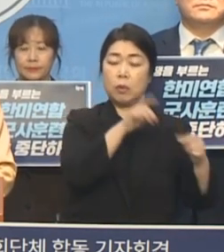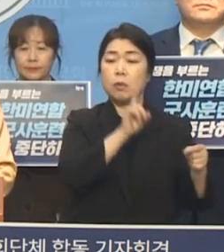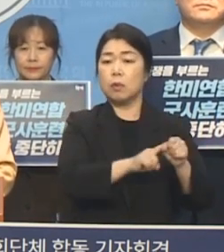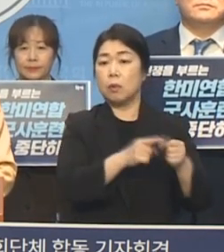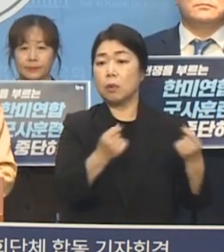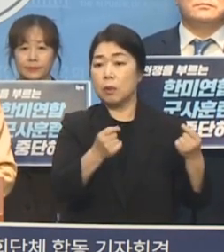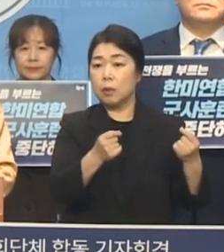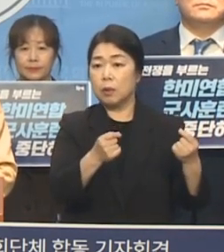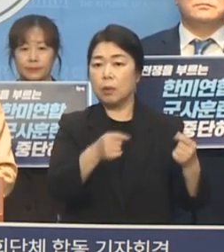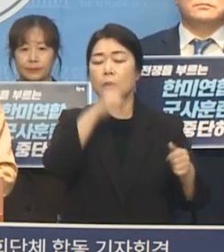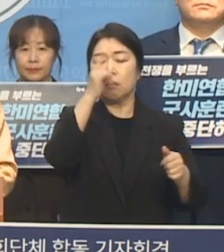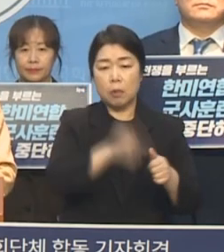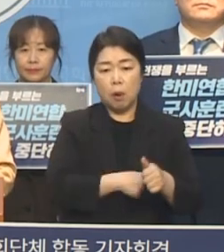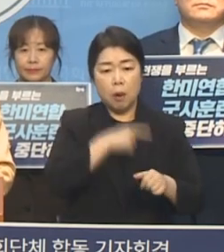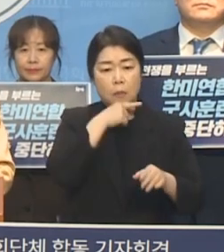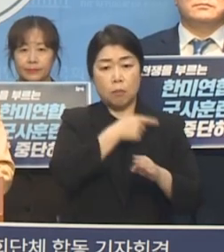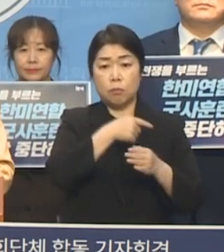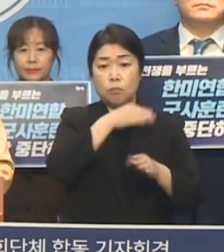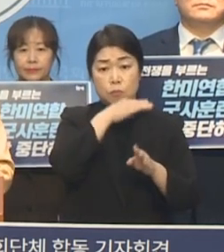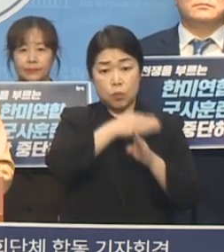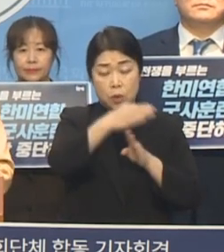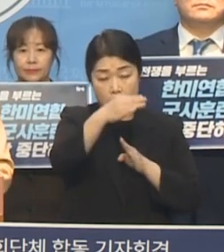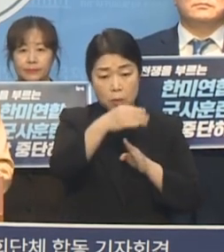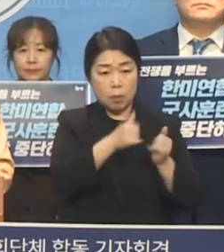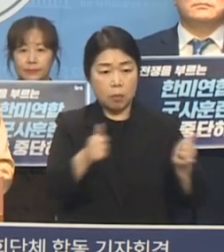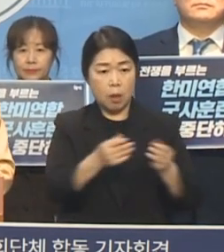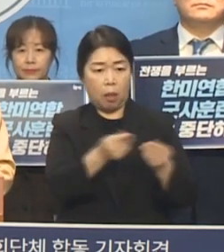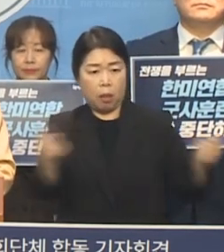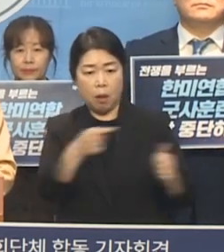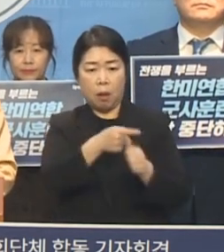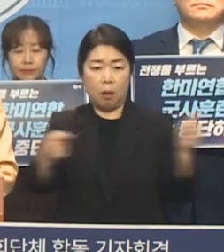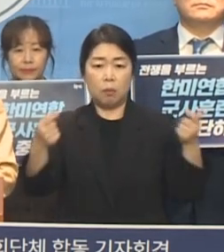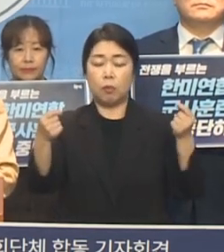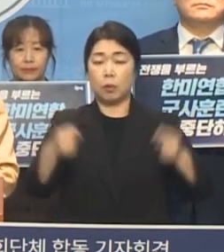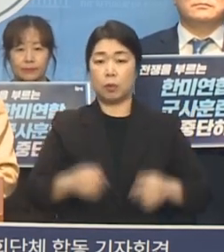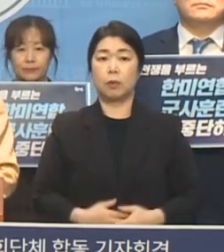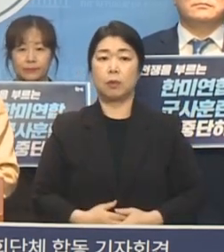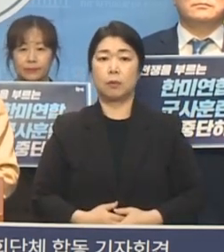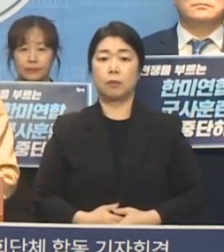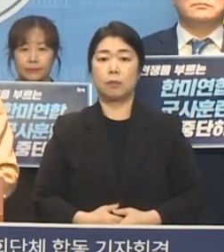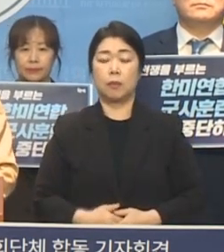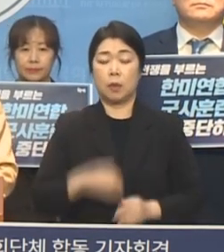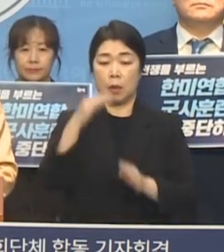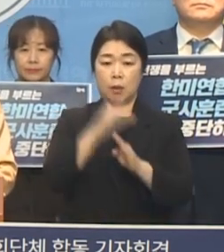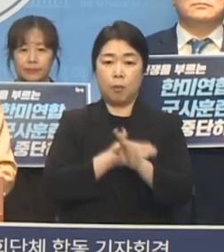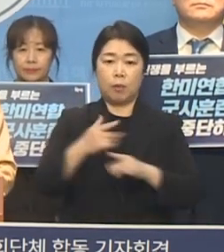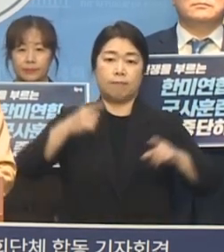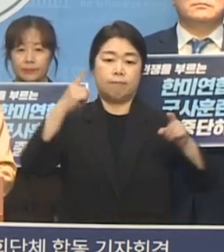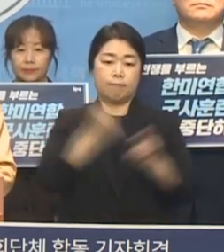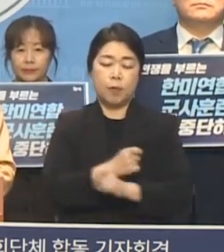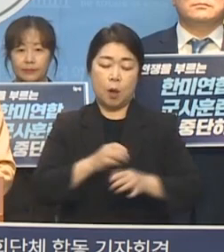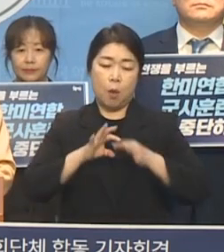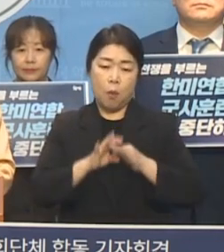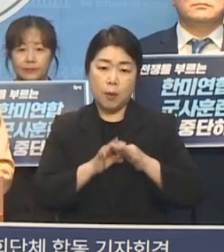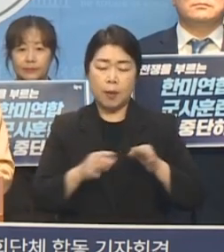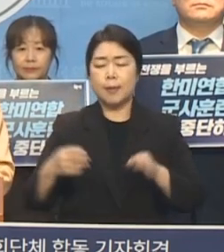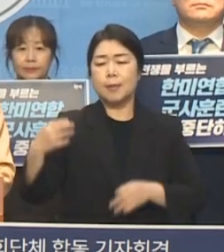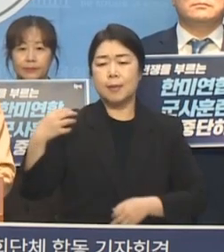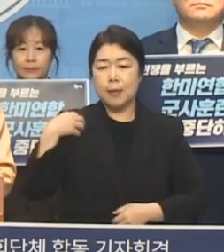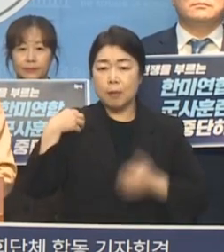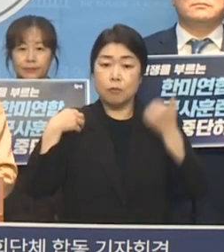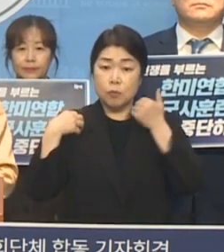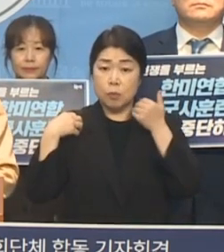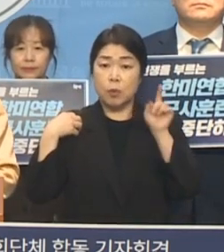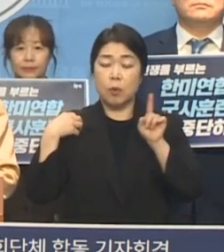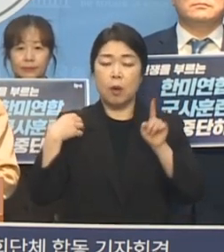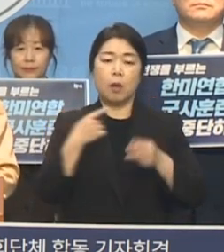수밖에 없으며 대학살 참사입니다. 남북 적대관계 강화의 우선적 책임은 누가